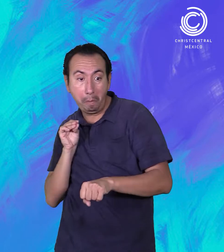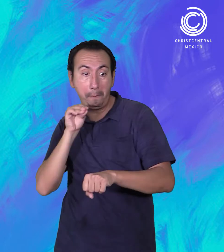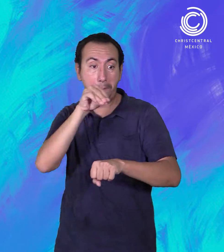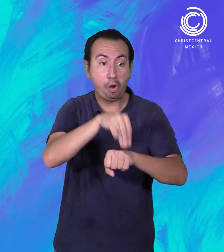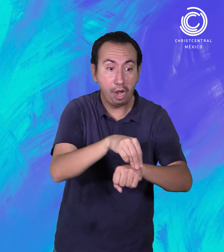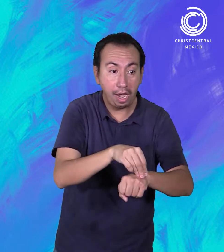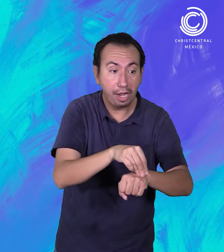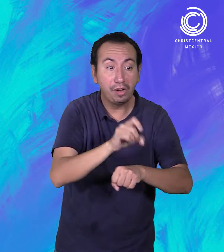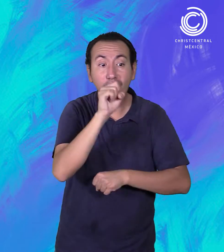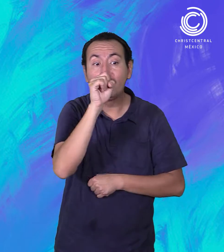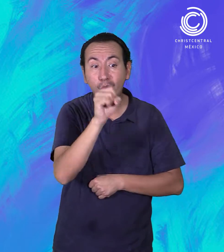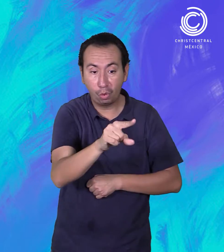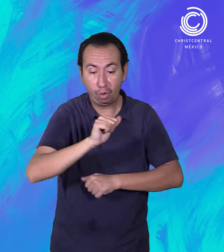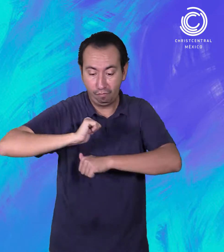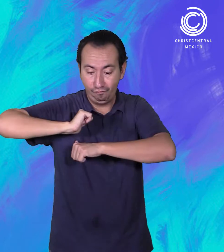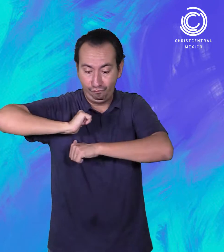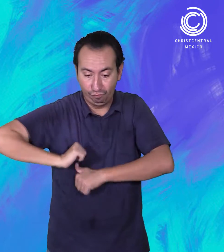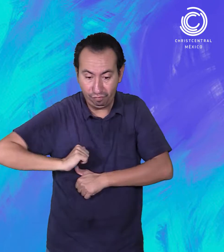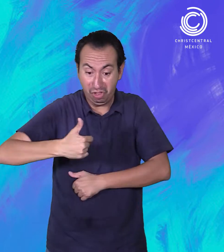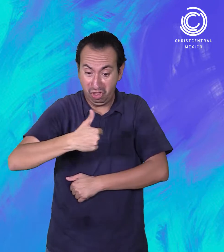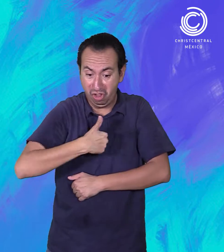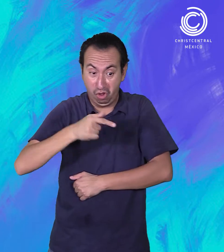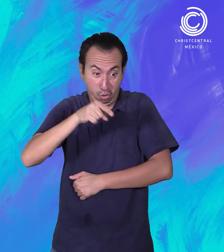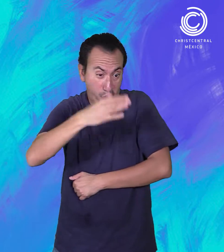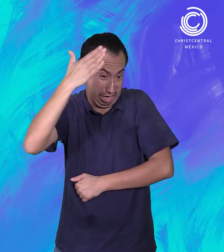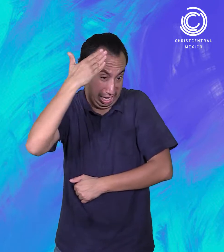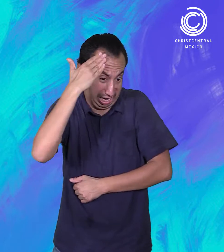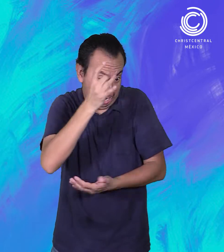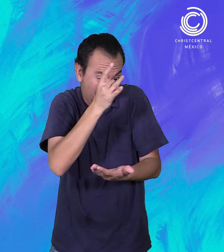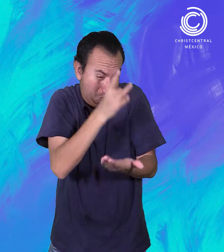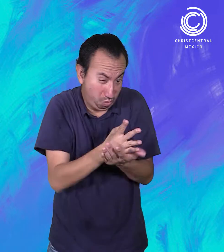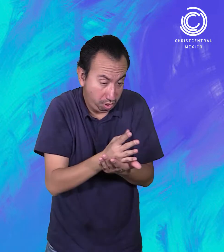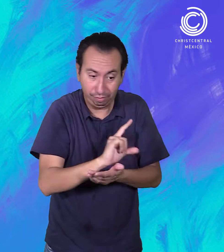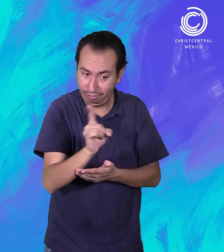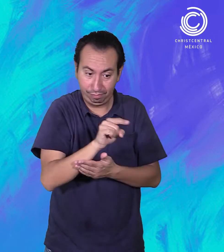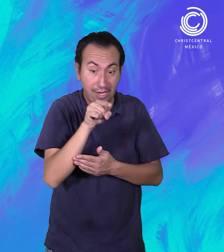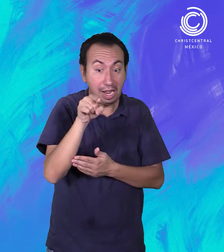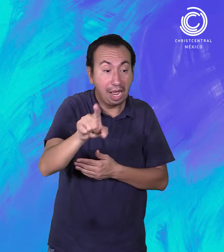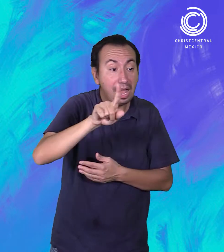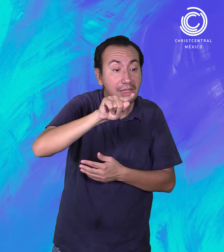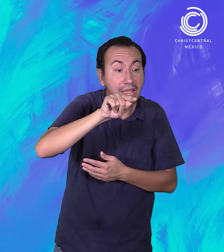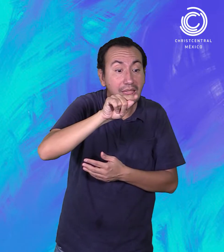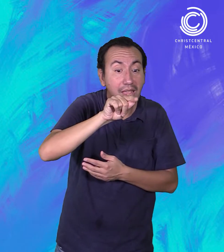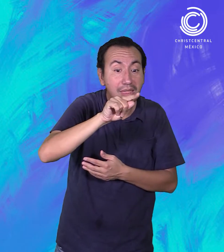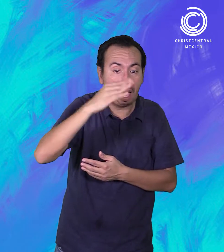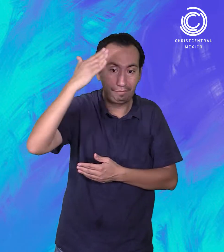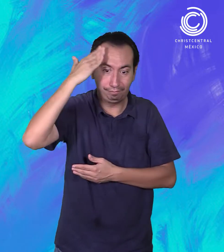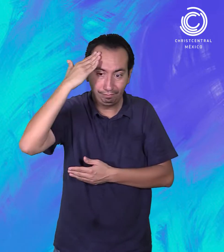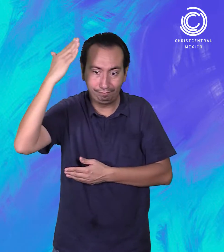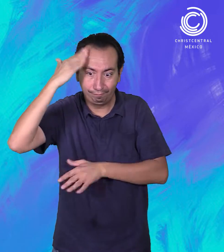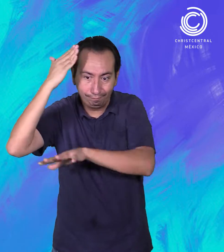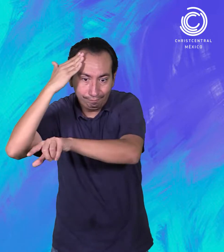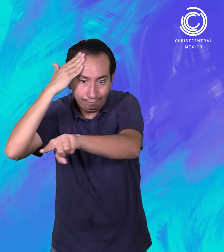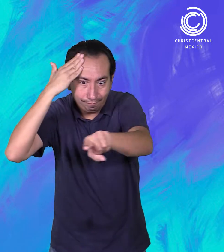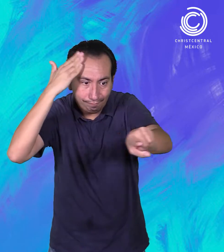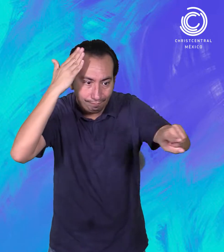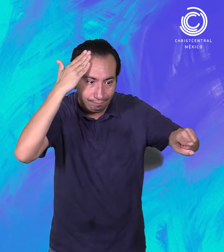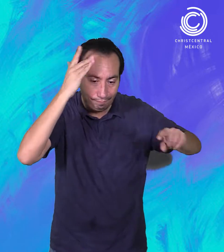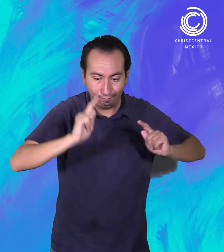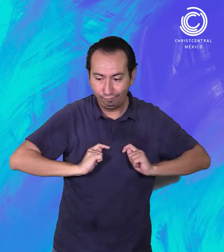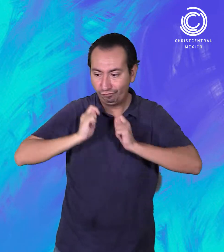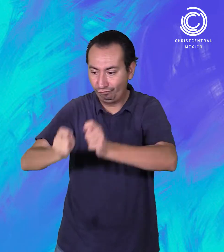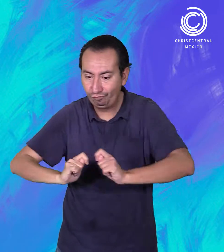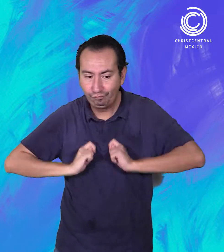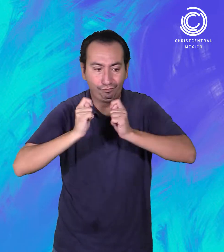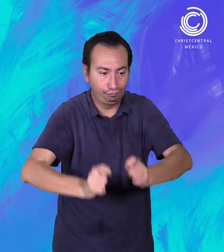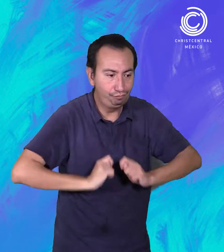llevarán contigo la carga del pueblo, y no la llevarás tú solo. Pero al pueblo dirás: santificaos